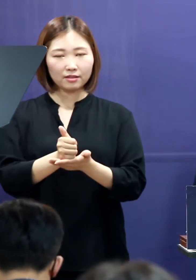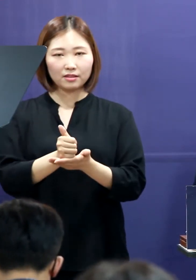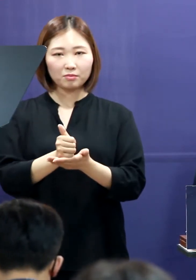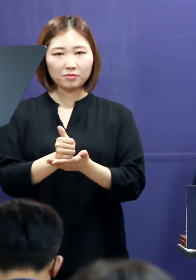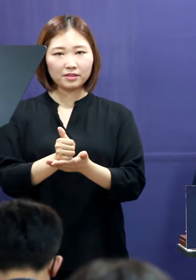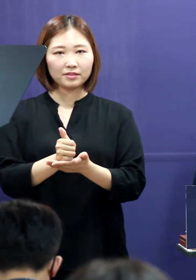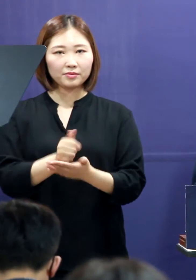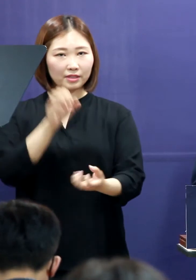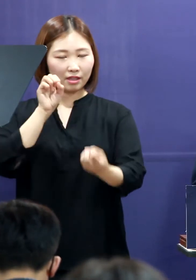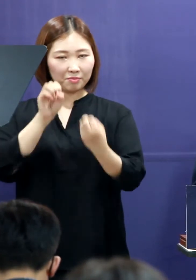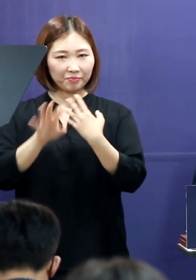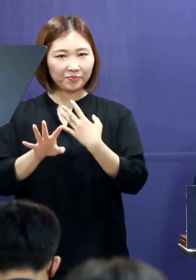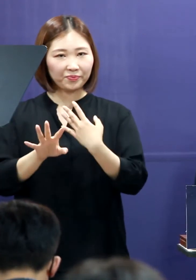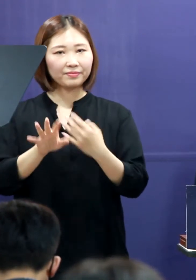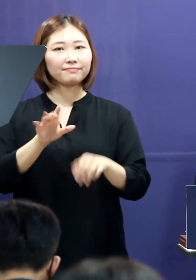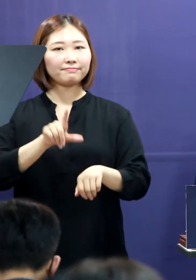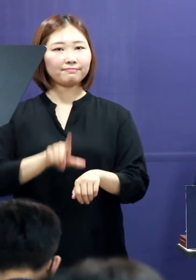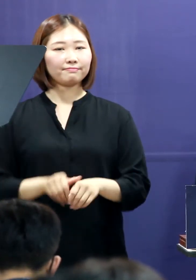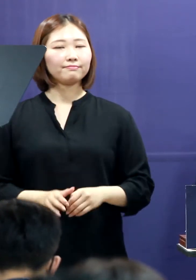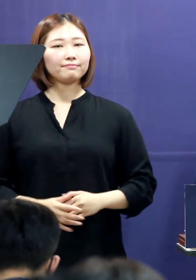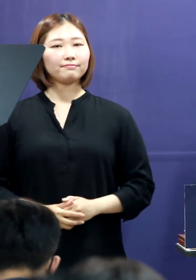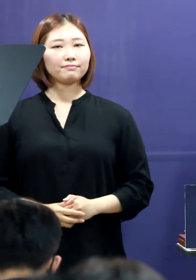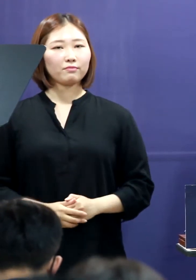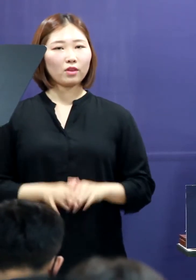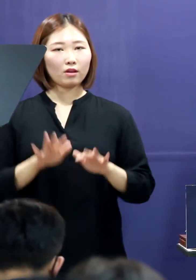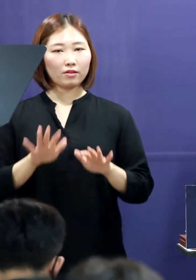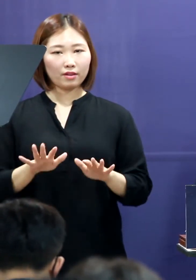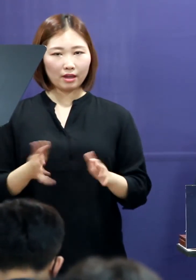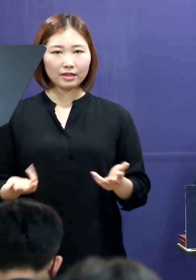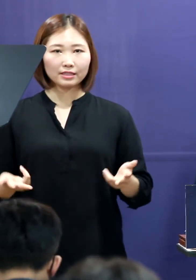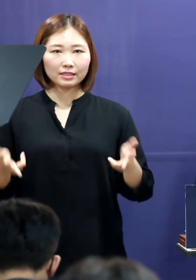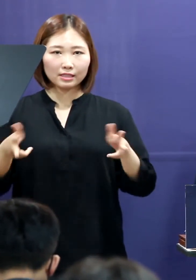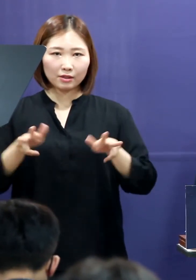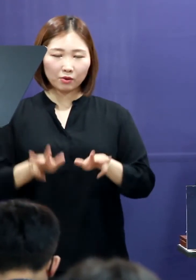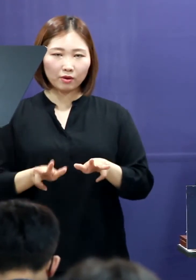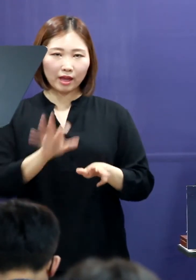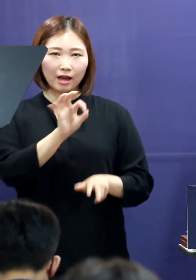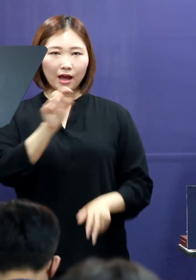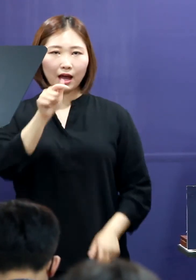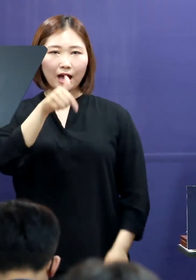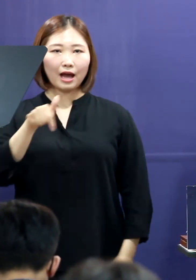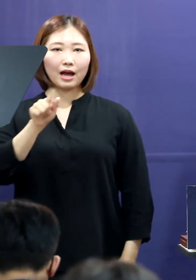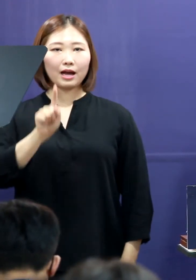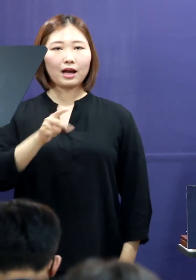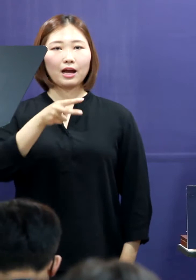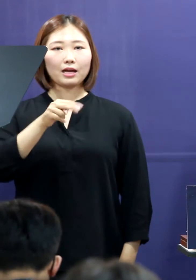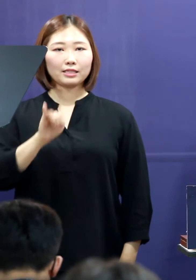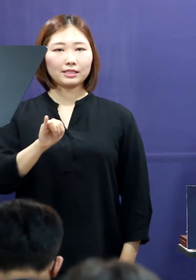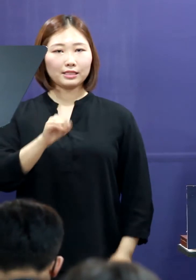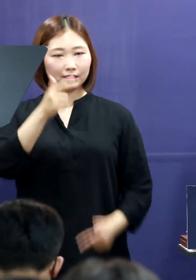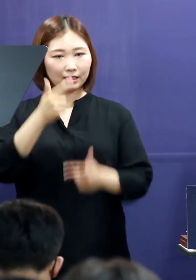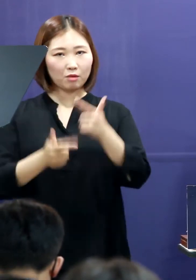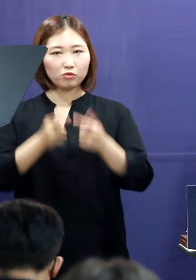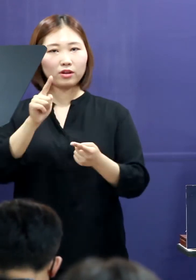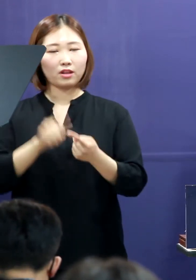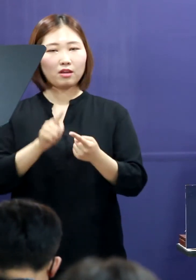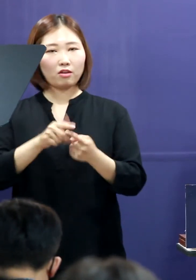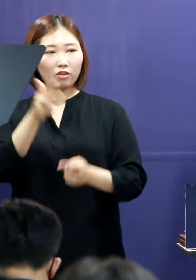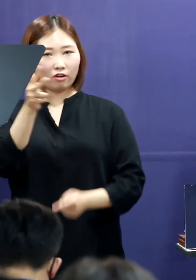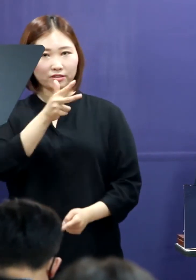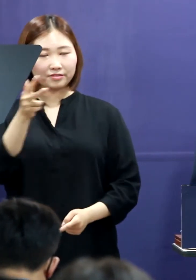총 2가지인데요. 우선 근린공원의 아시아나 재건 유통에 대한 질문을 영상을 통해 주시겠습니다.